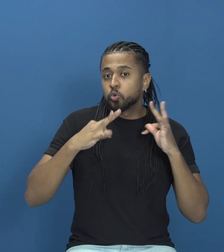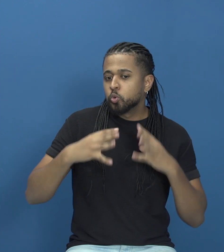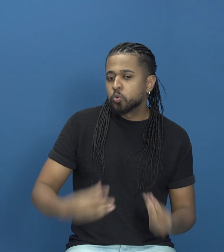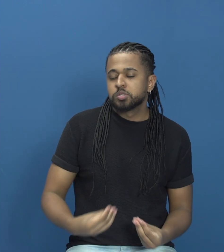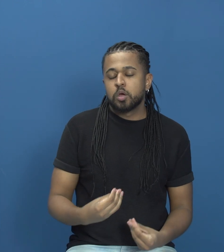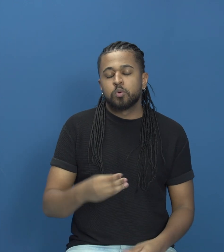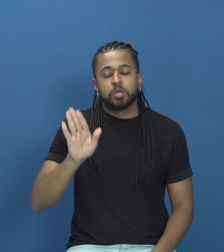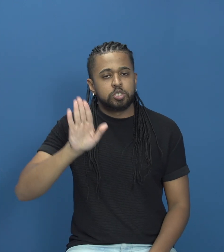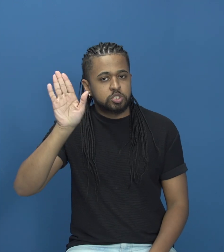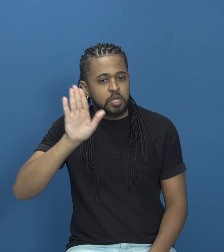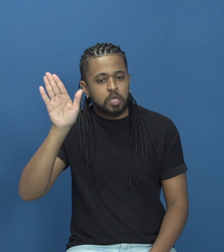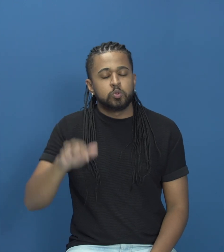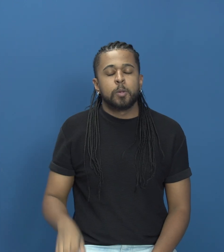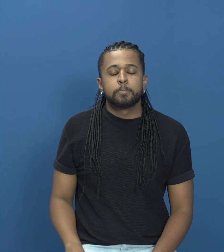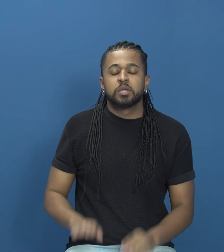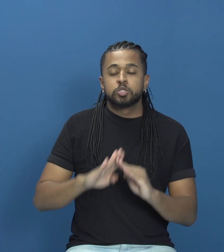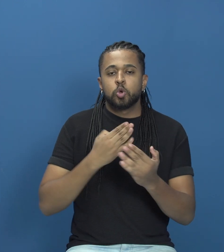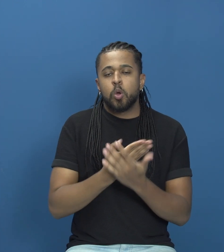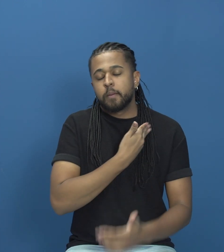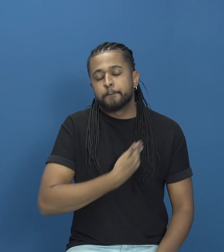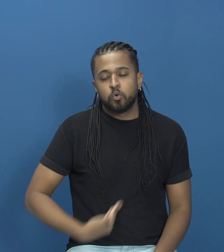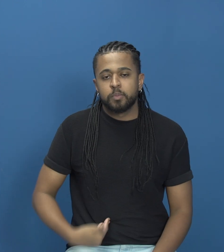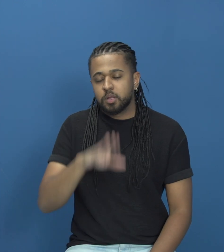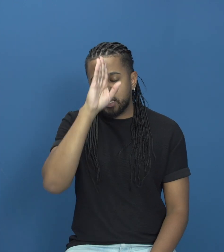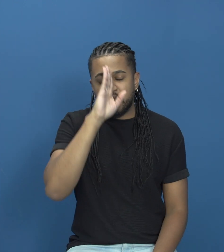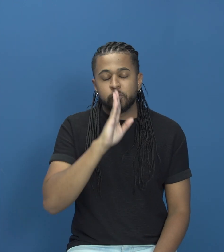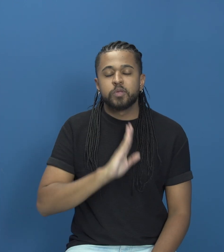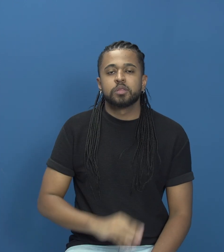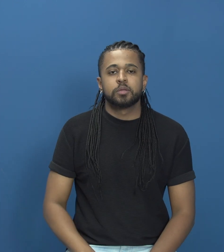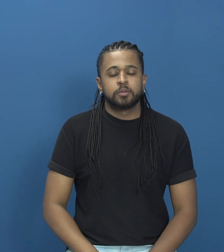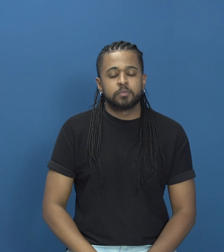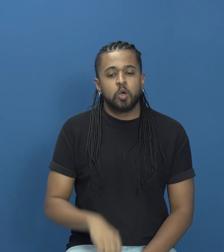do candidato ou da candidata em escola pública e gratuita,